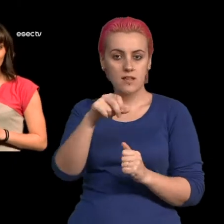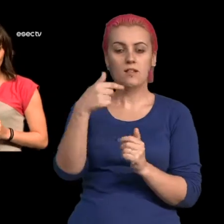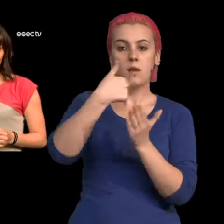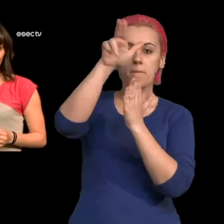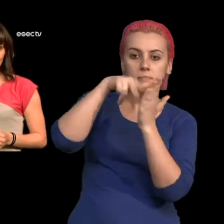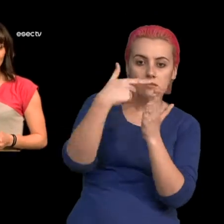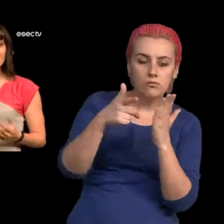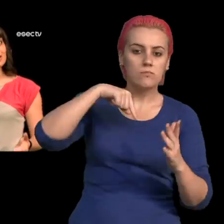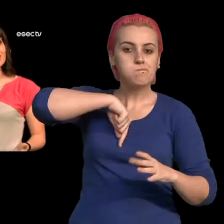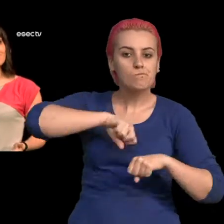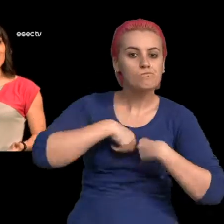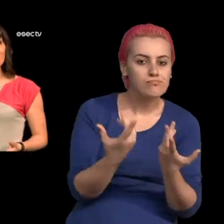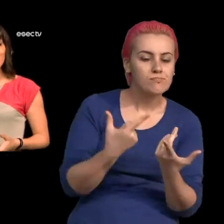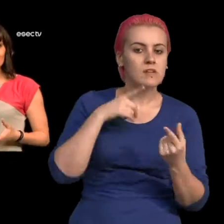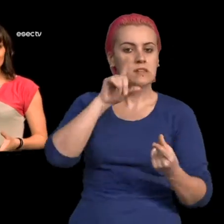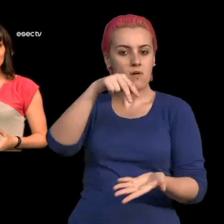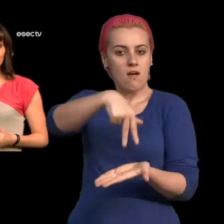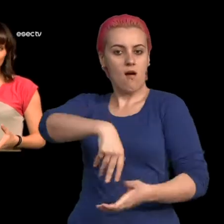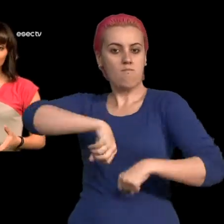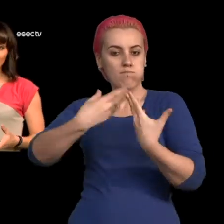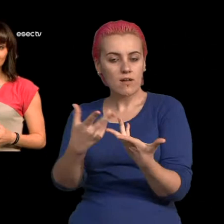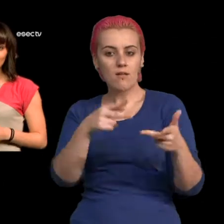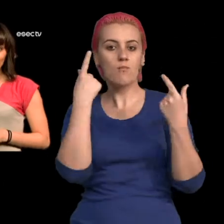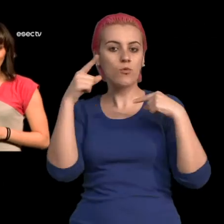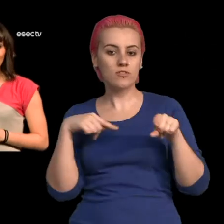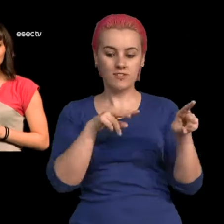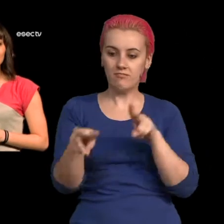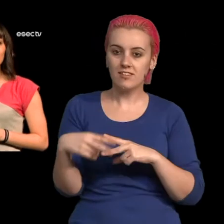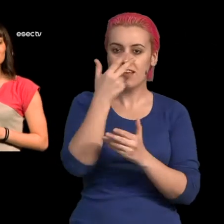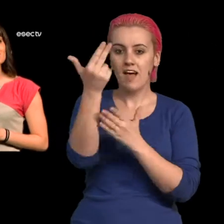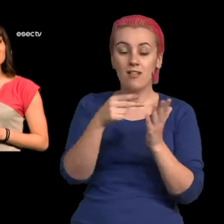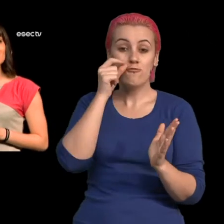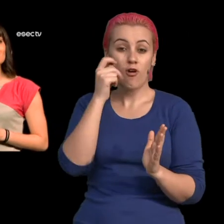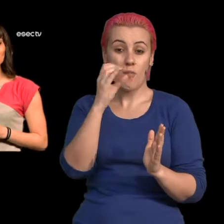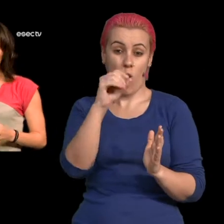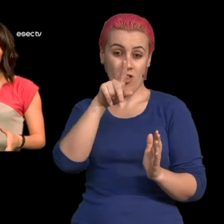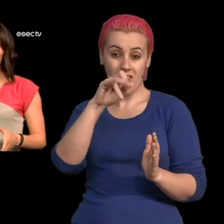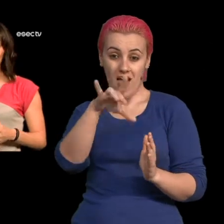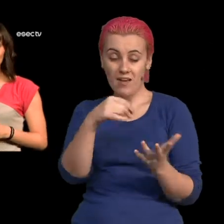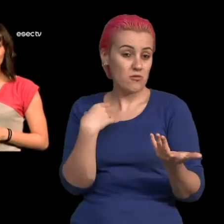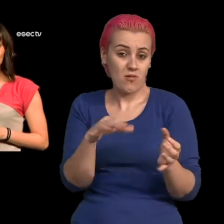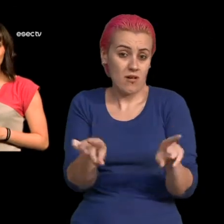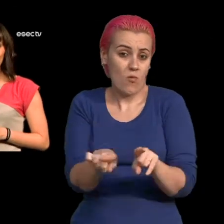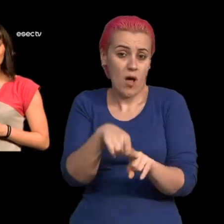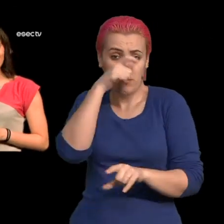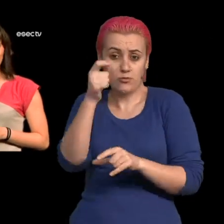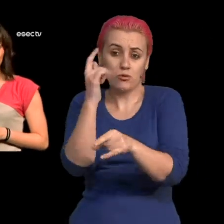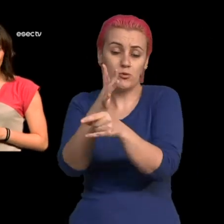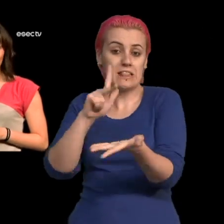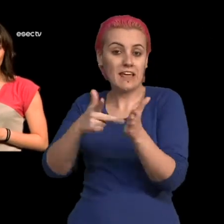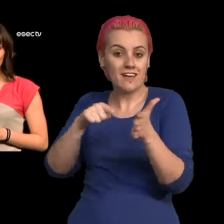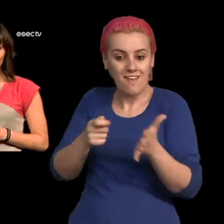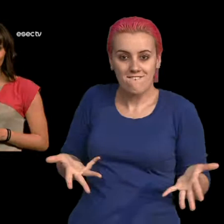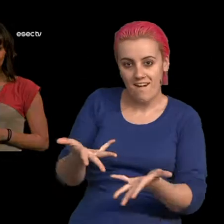Pintura, performance, instalação, música, videoarte, António Olaio considera-se, como qualquer outro artista, um